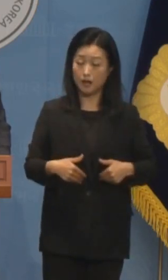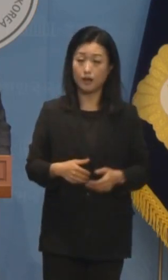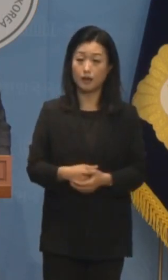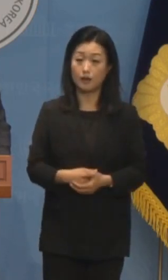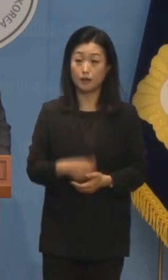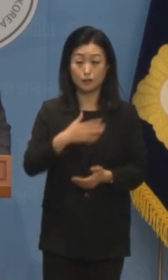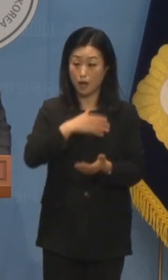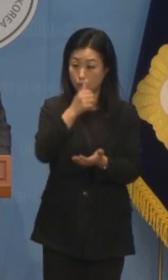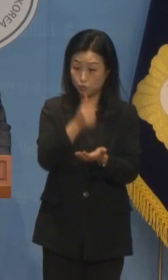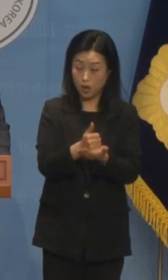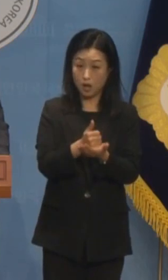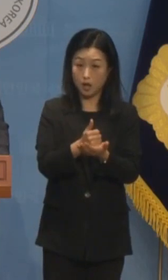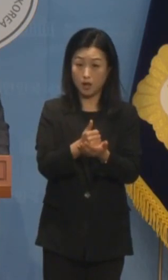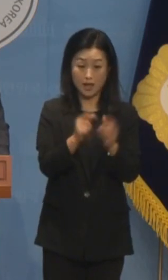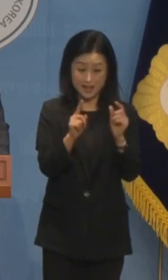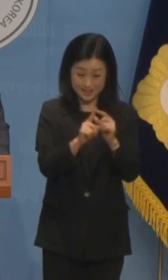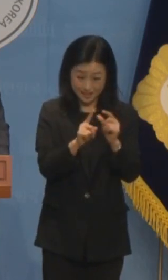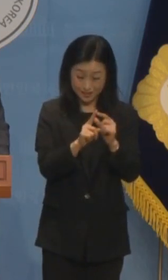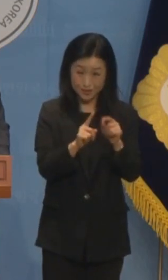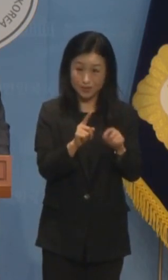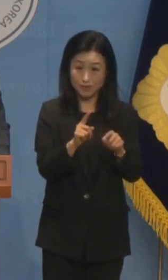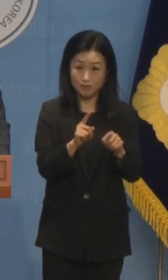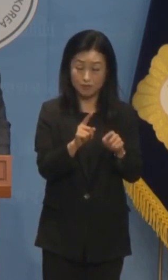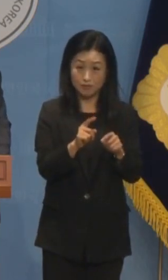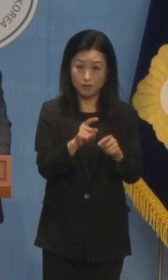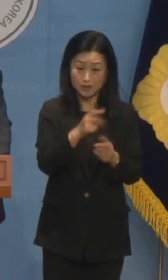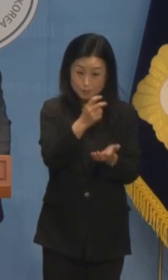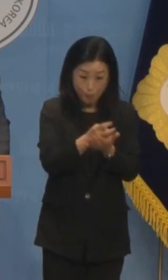사후매수죄 조항을 개폐해야 마땅한 겁니다.